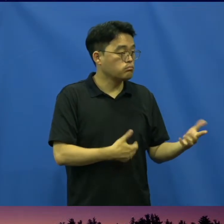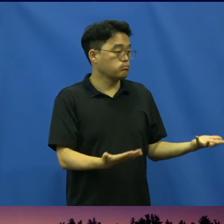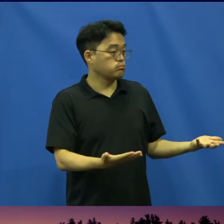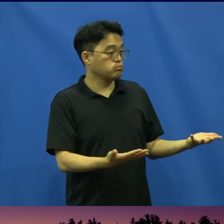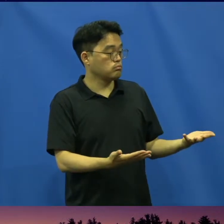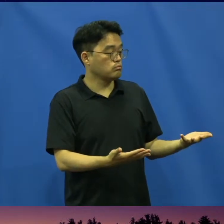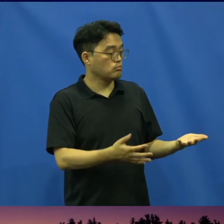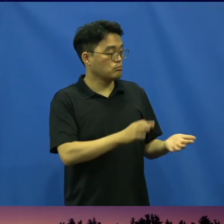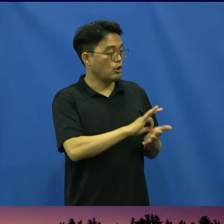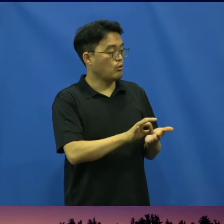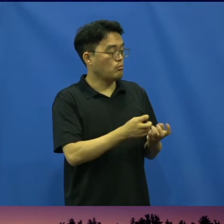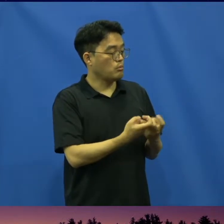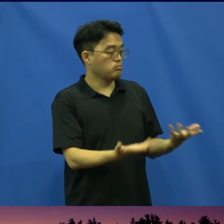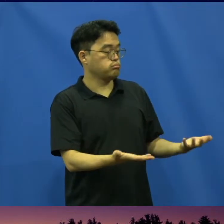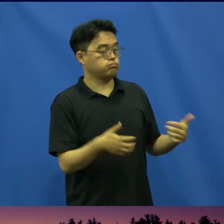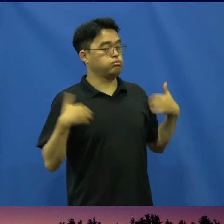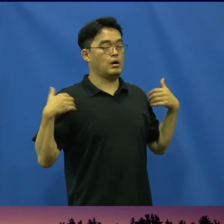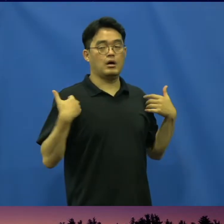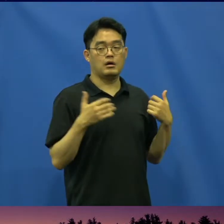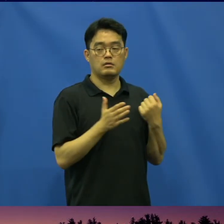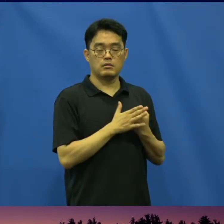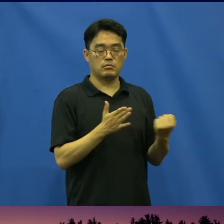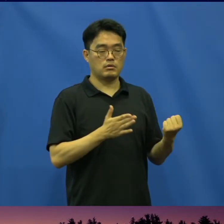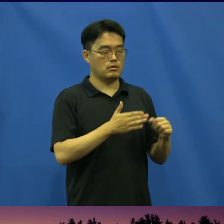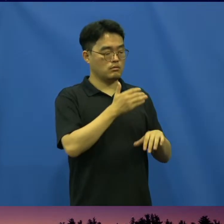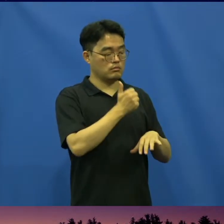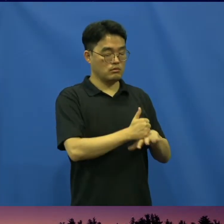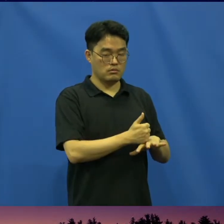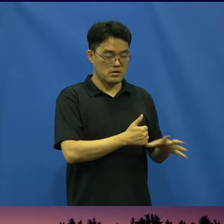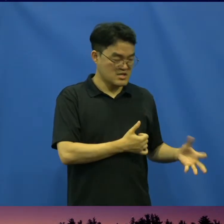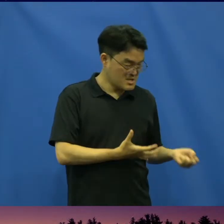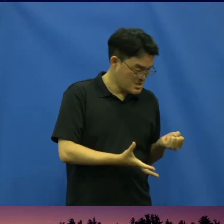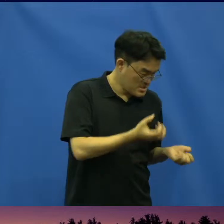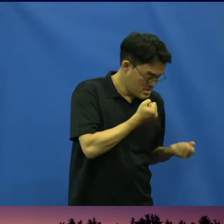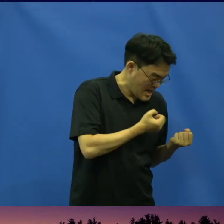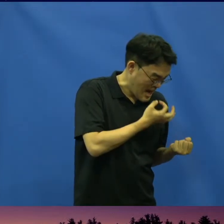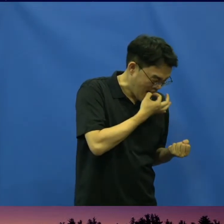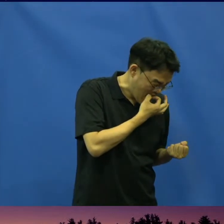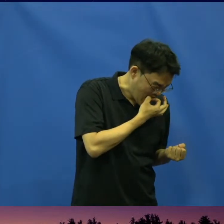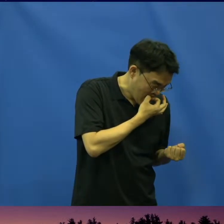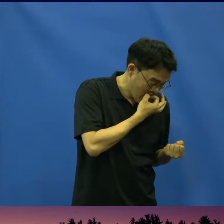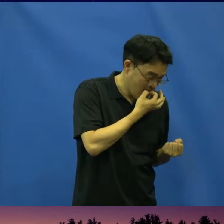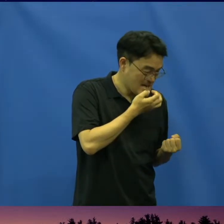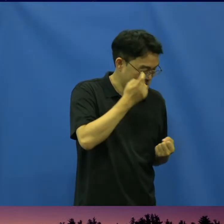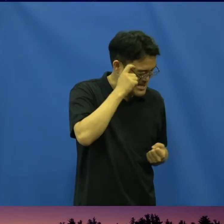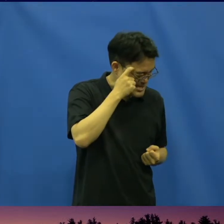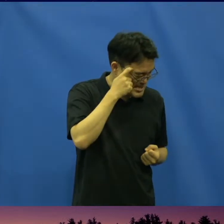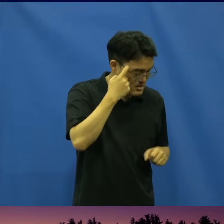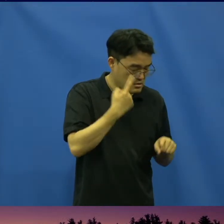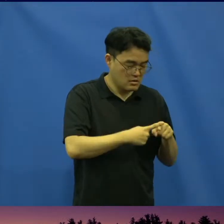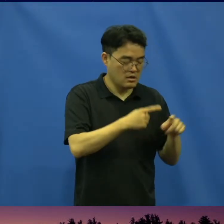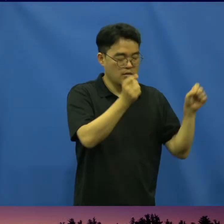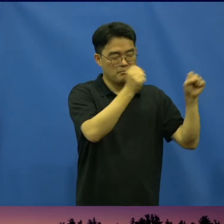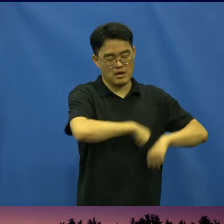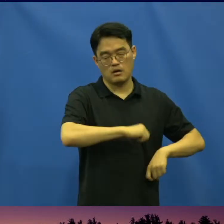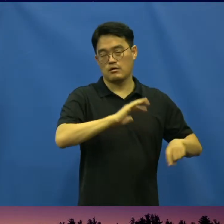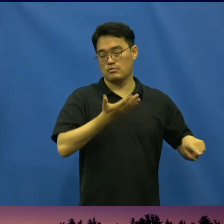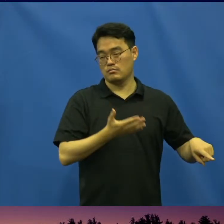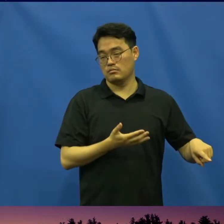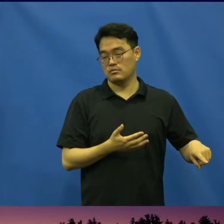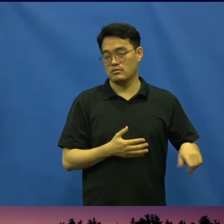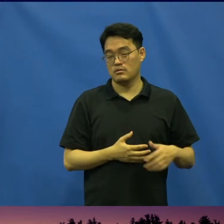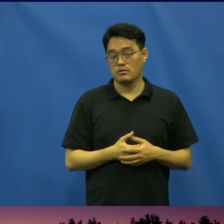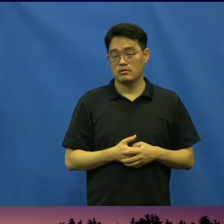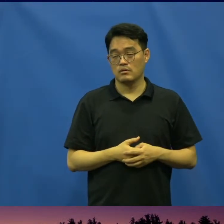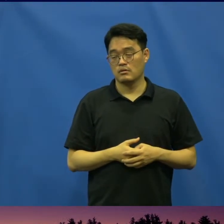결코 내가 소유하고 있는 것이 나를 행복하게 해주지를 못해요. 왜? 내가 누구인지 모르니까. 내가 누구인지 모르는데 내가 가지고 있는 것이 무슨